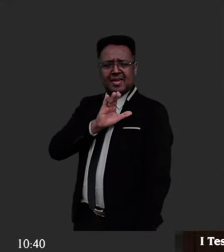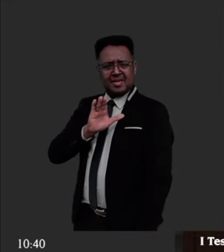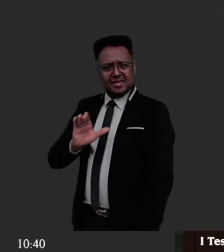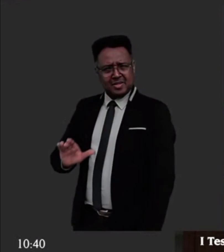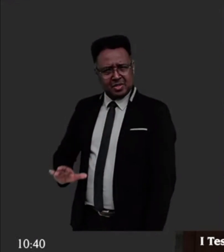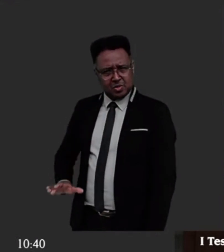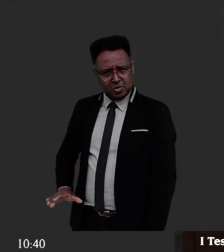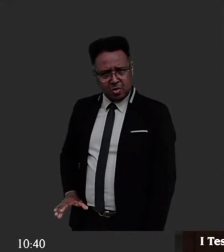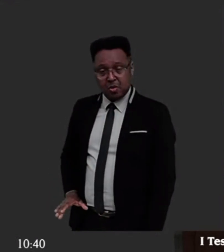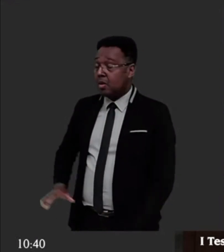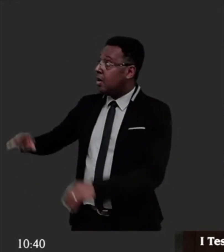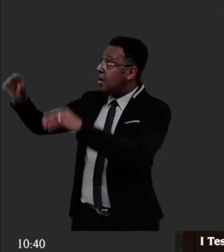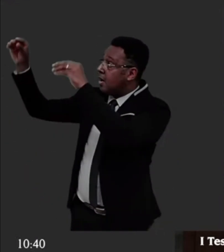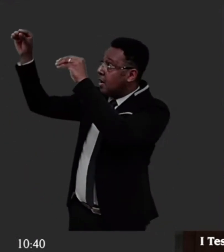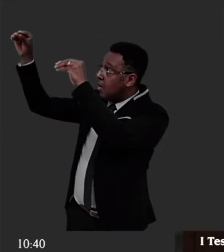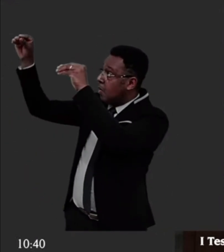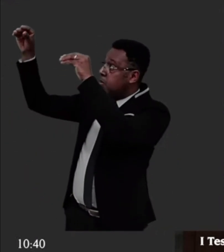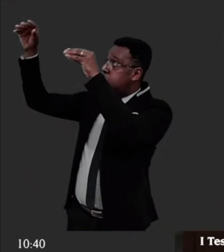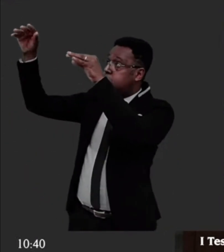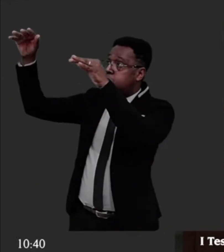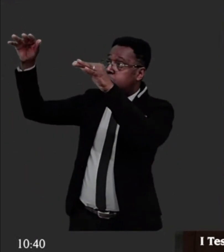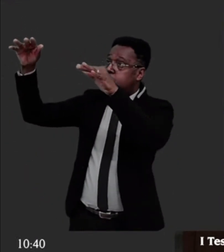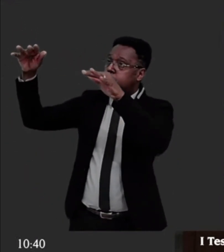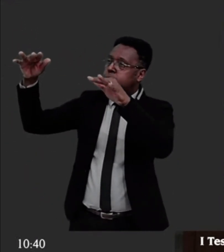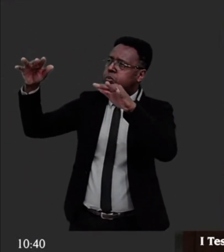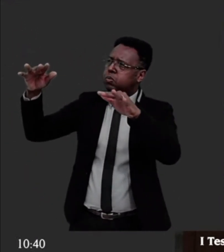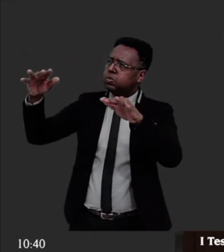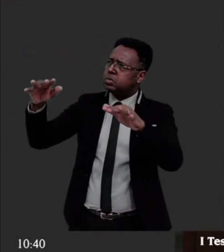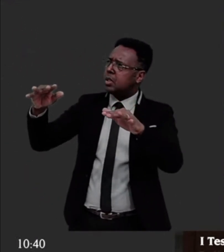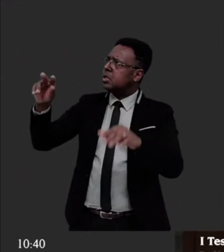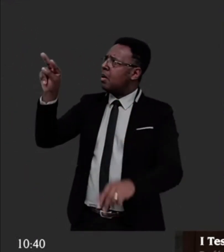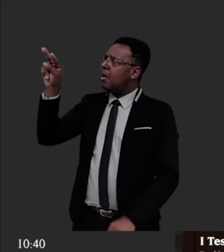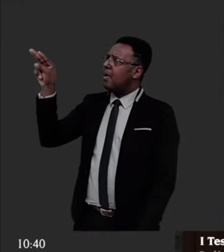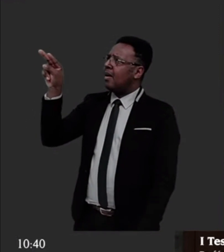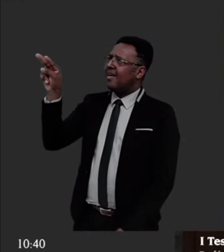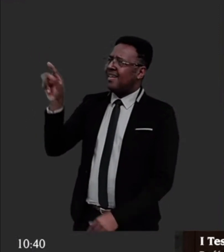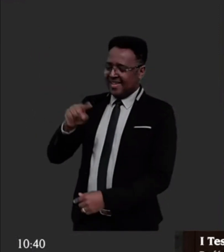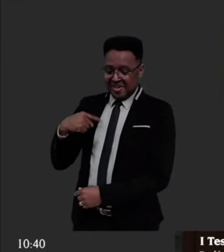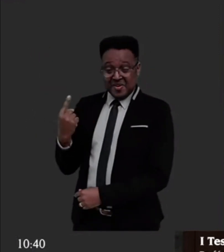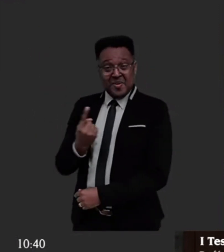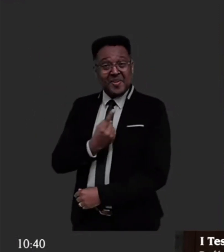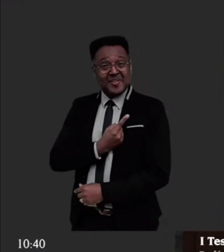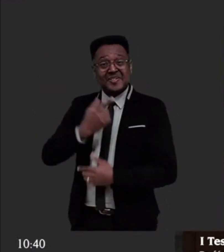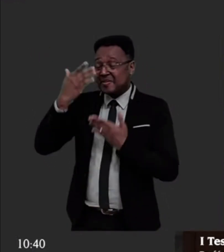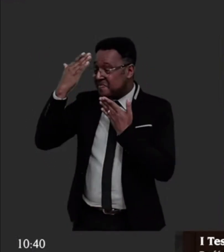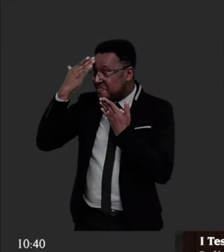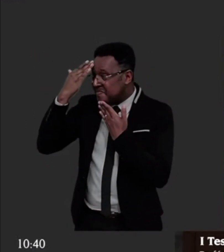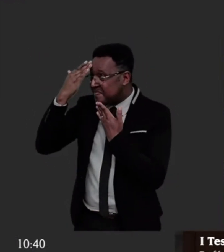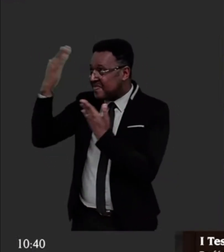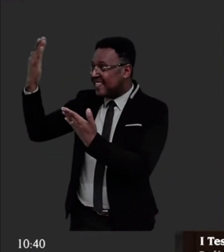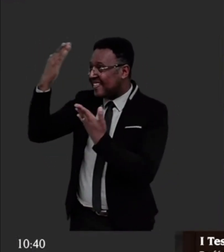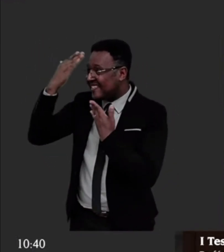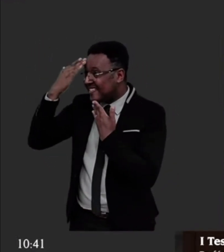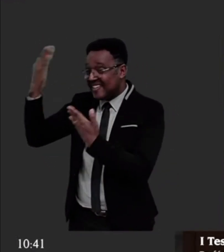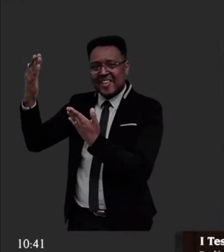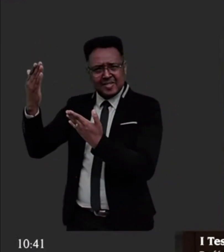Deus nosso Pai e do Senhor Jesus Cristo. Sempre damos graças a Deus por vós todos, fazendo menção